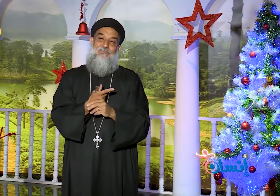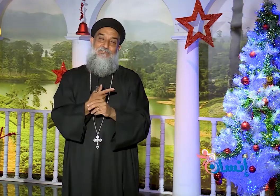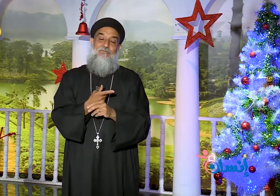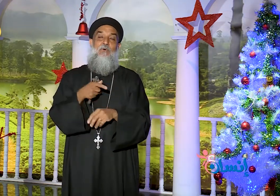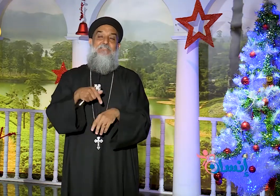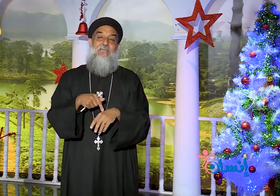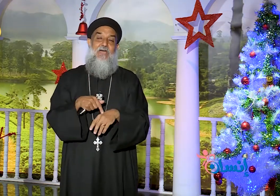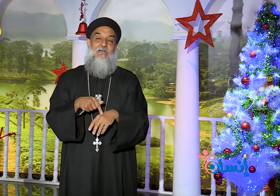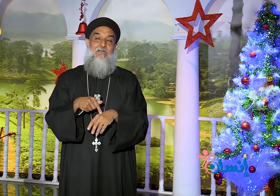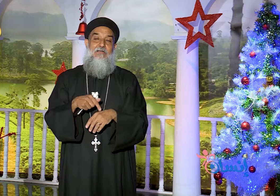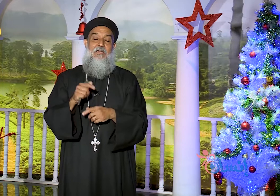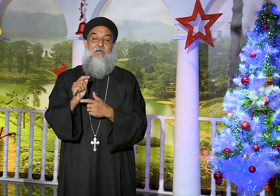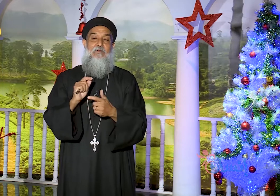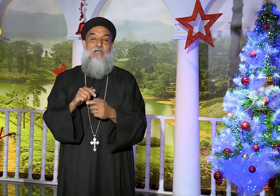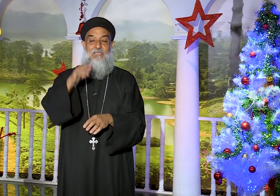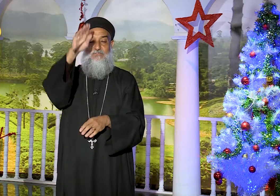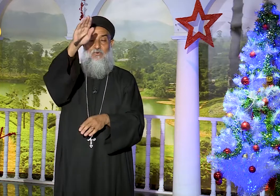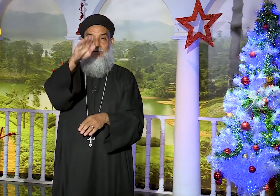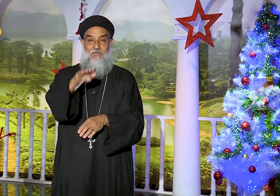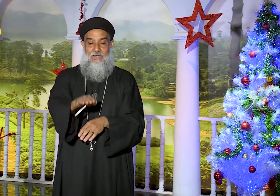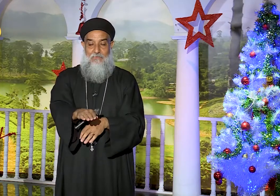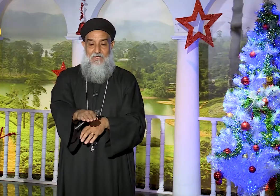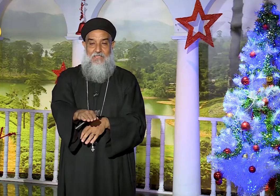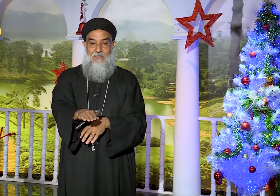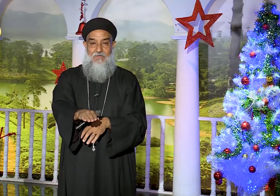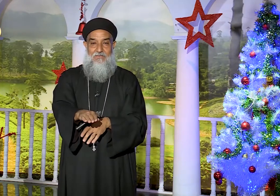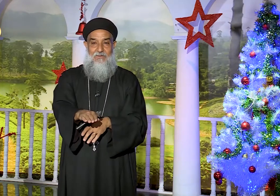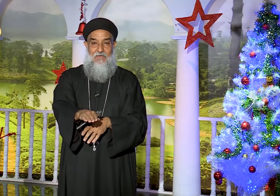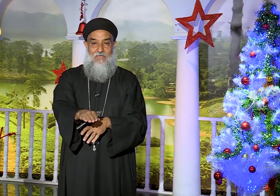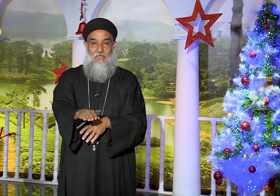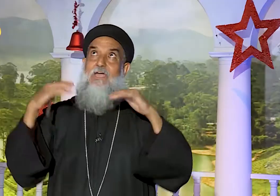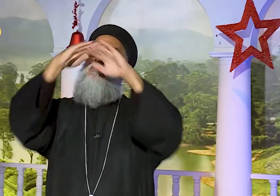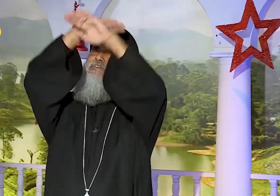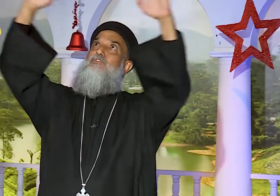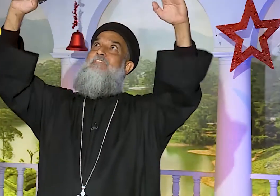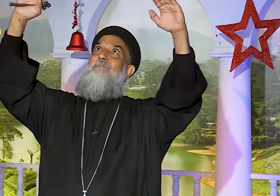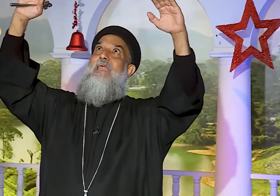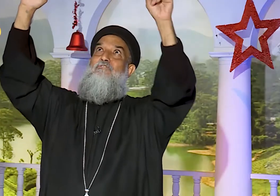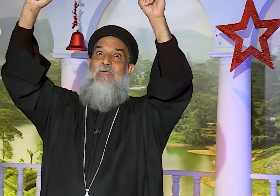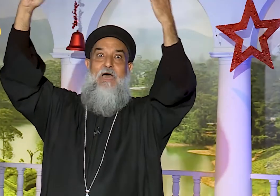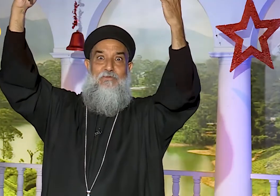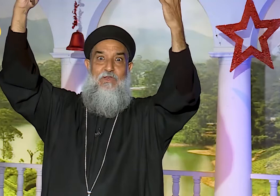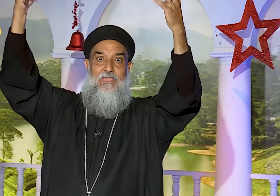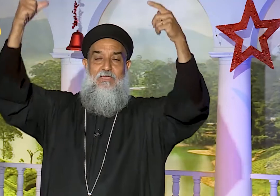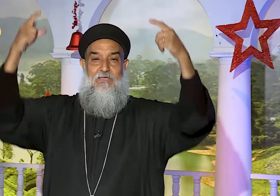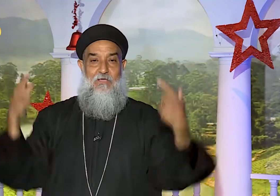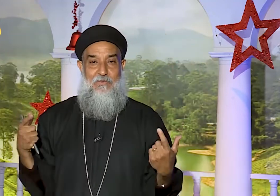في الوقت ده كان رب المجد يسوع الابن الكلمة في المية، لكن في صوت جميل قوي من الاب بيقول ايه؟ بيقول